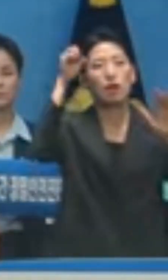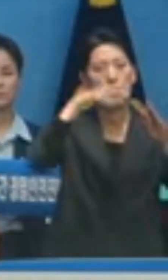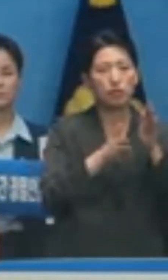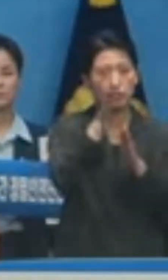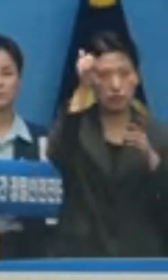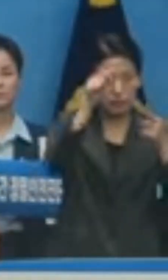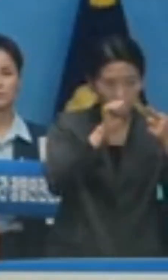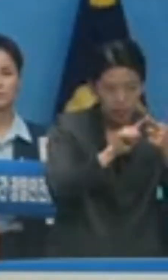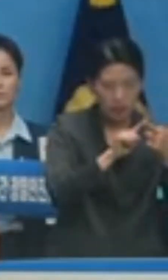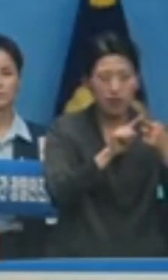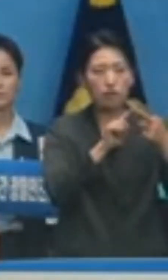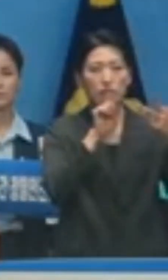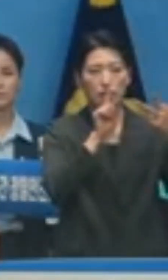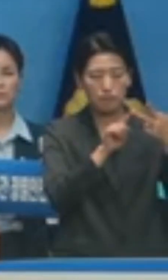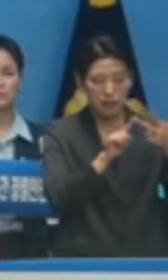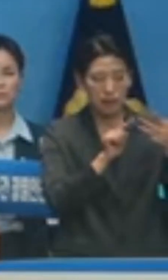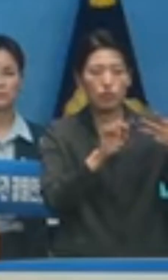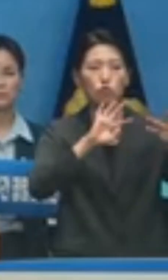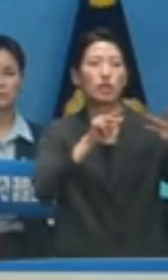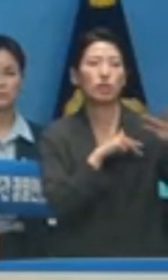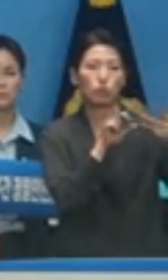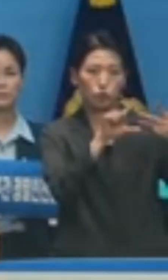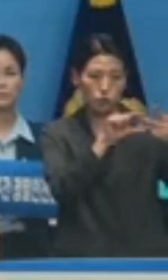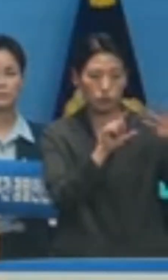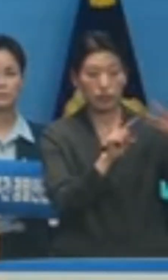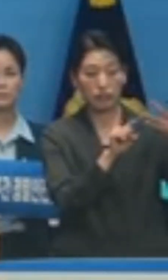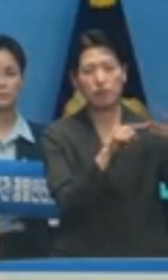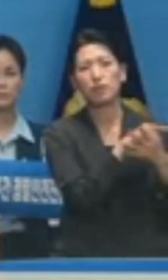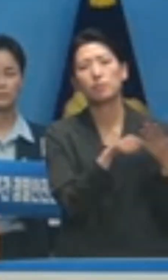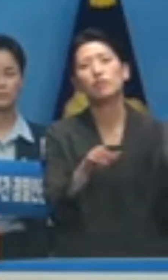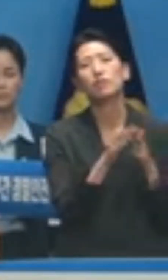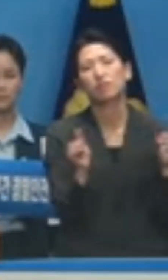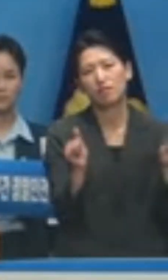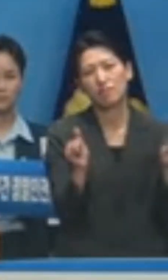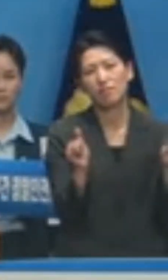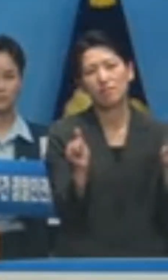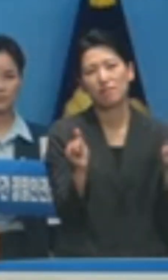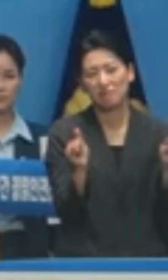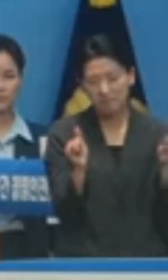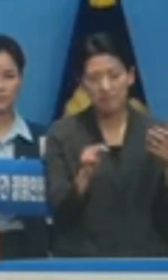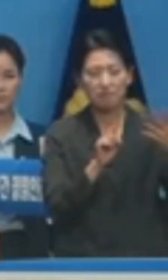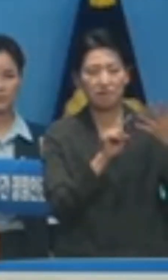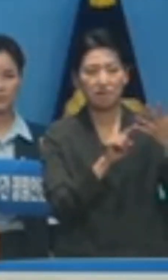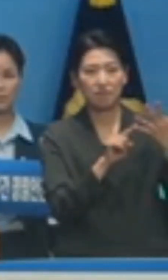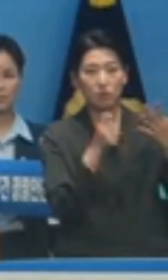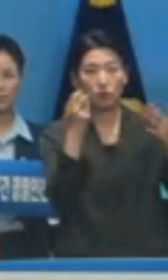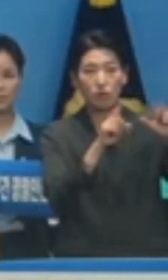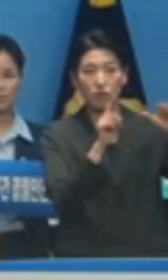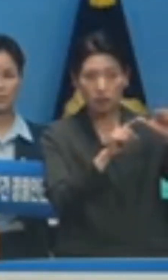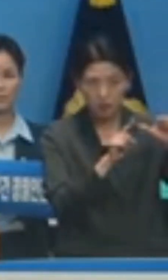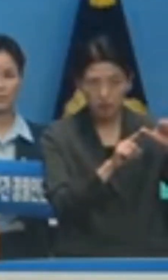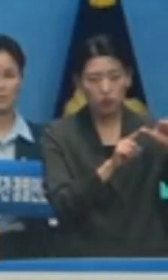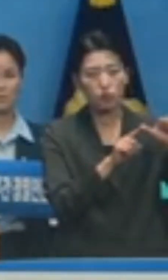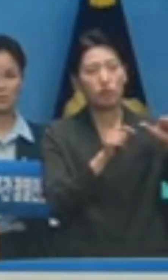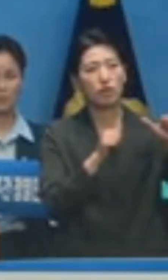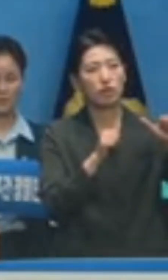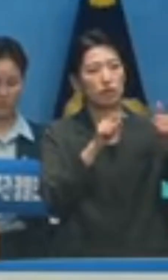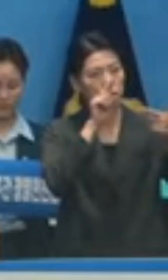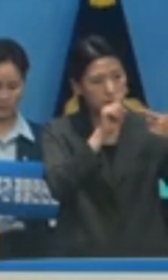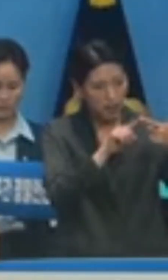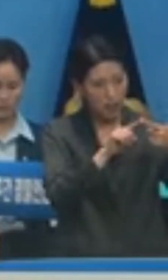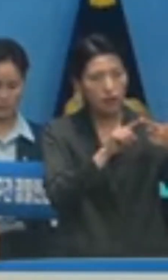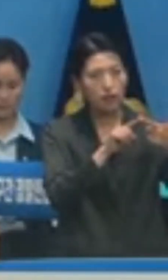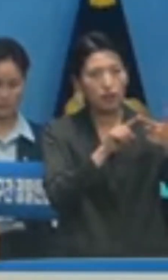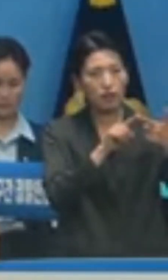국회의원, 이모근 국회의원, 피해자 주민이 이병식 구성말 피해상가 부위원장, 이태원 대표, 그리고 마지막으로